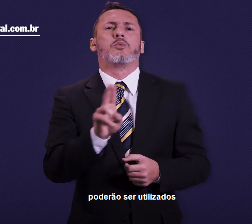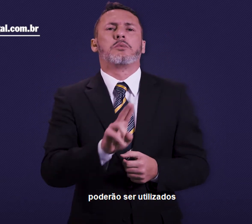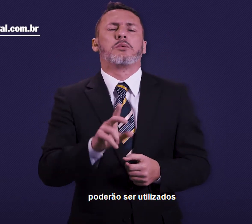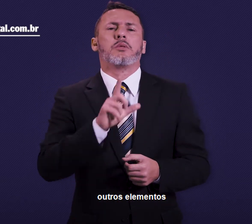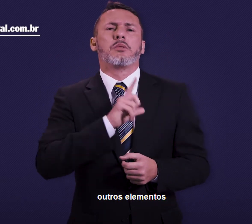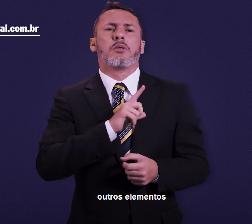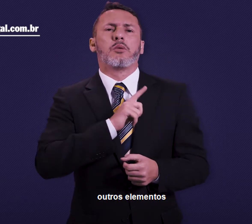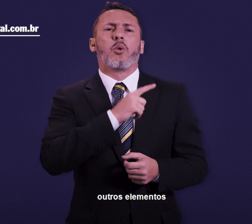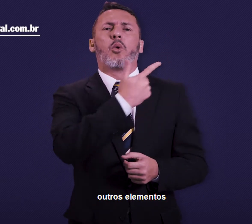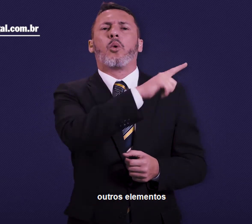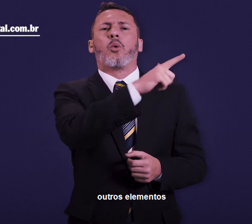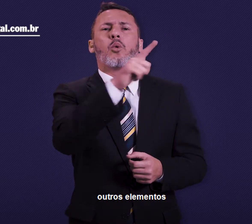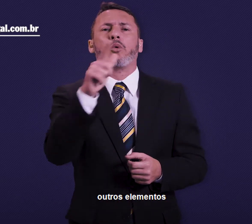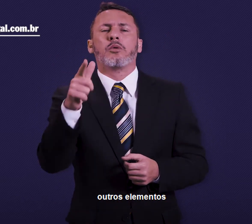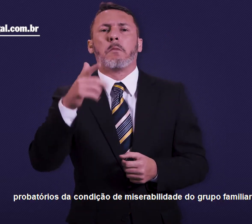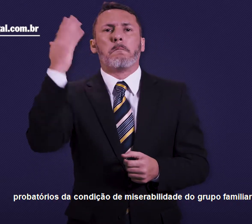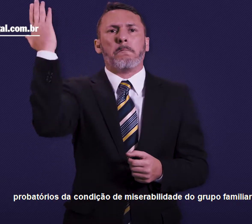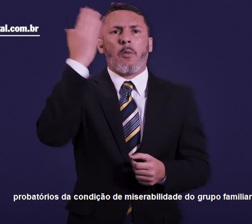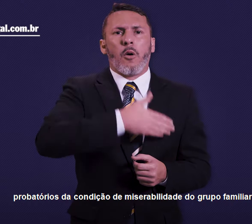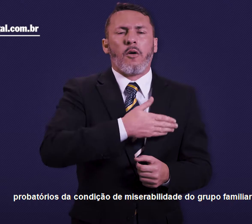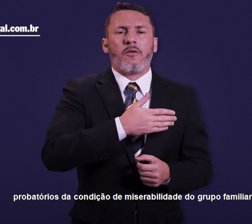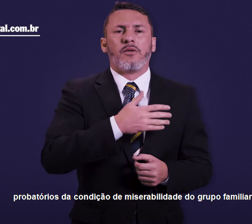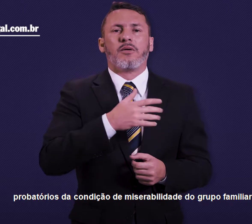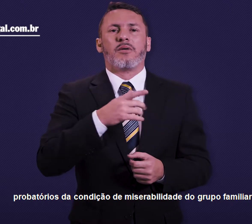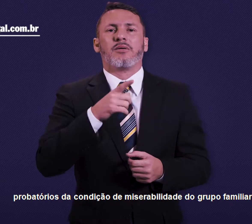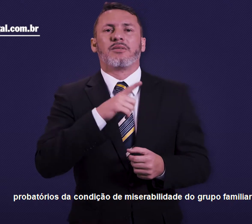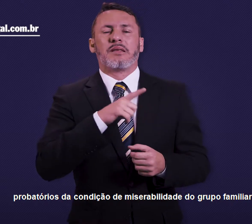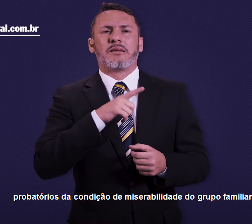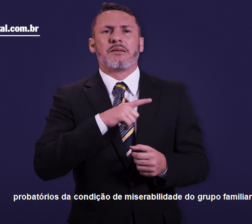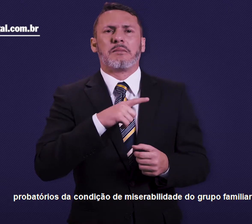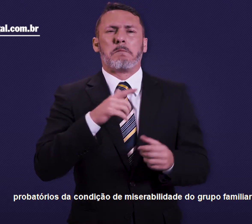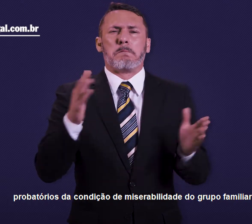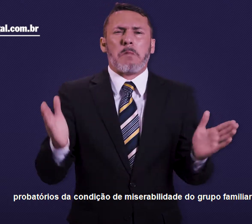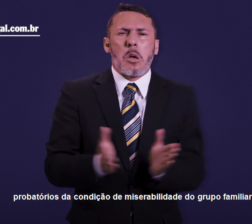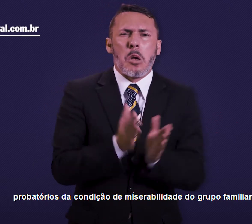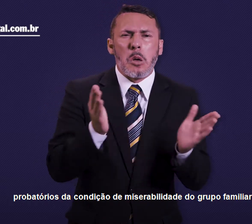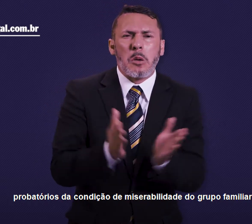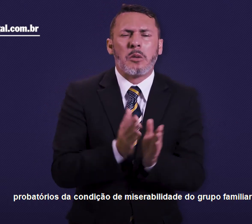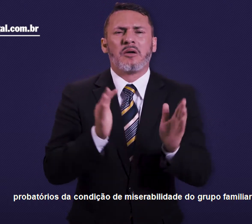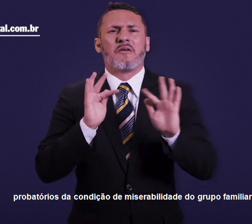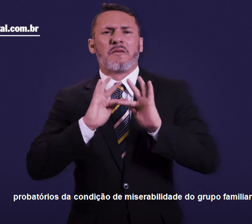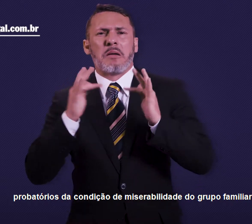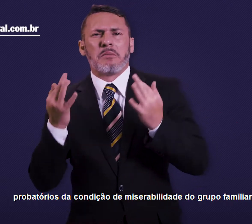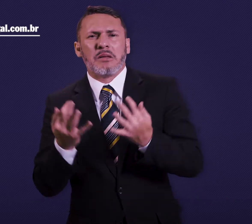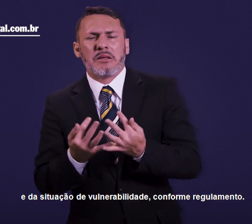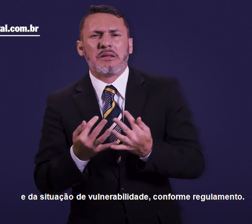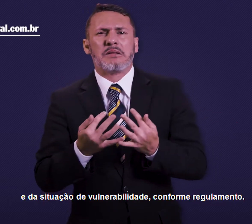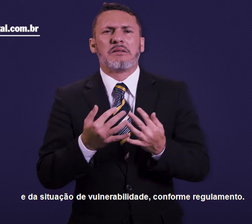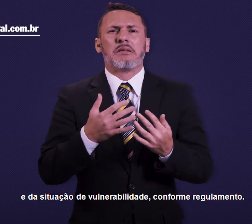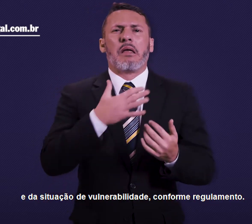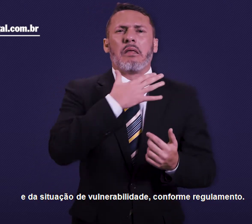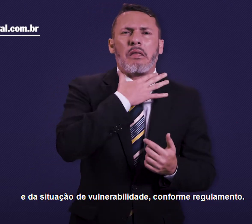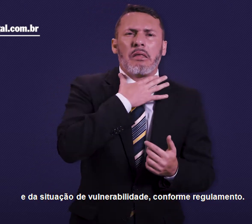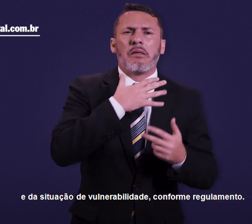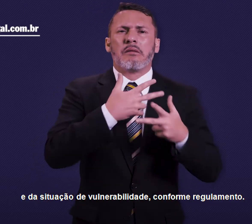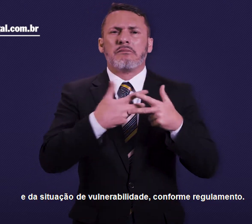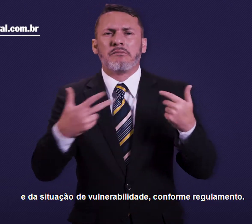utilizados outros elementos probatórios da condição de miserabilidade do grupo familiar e da situação de